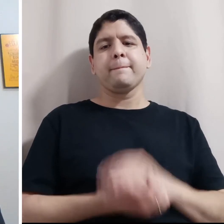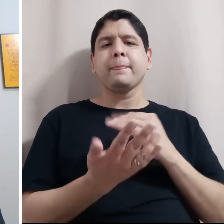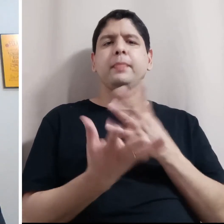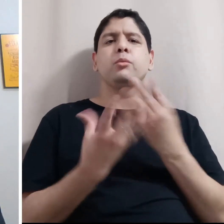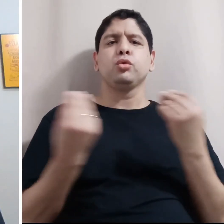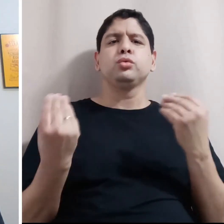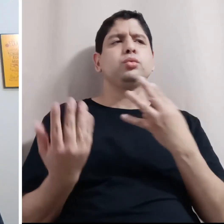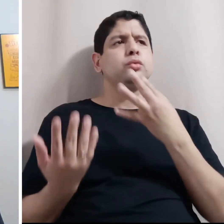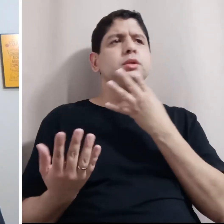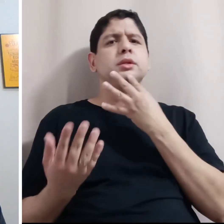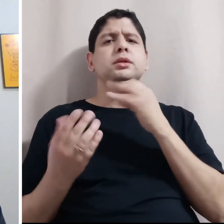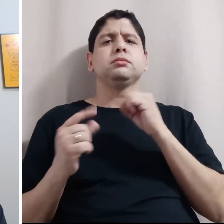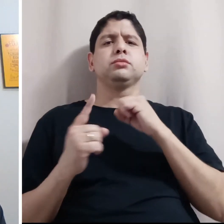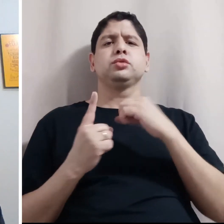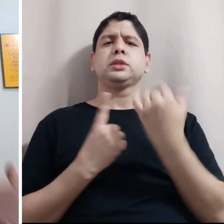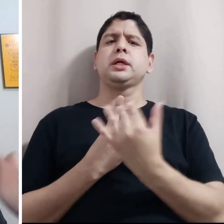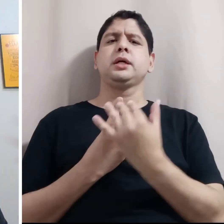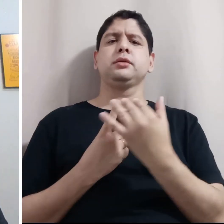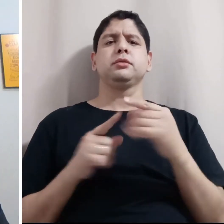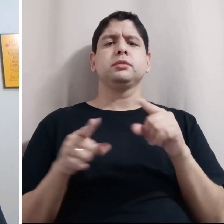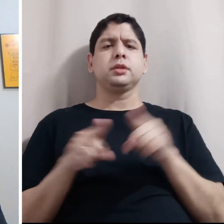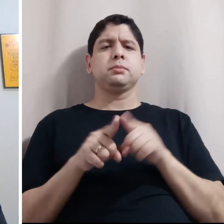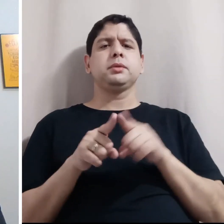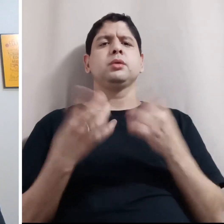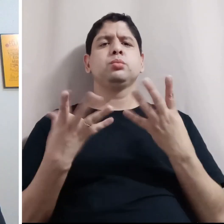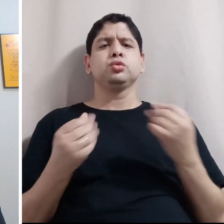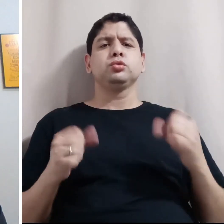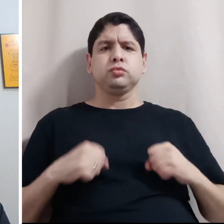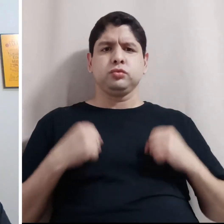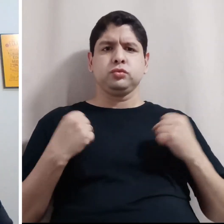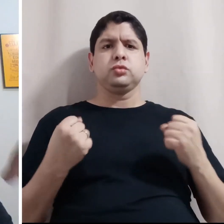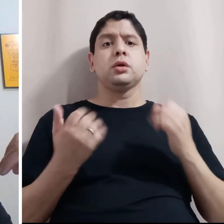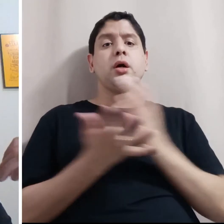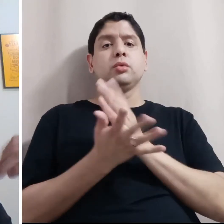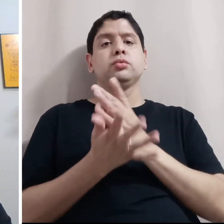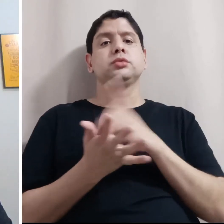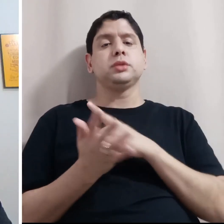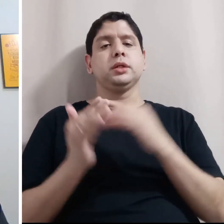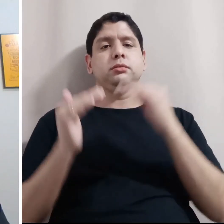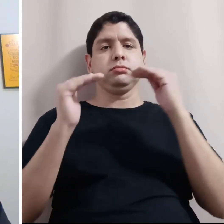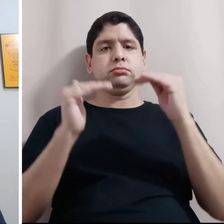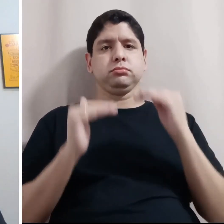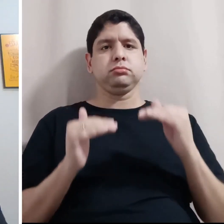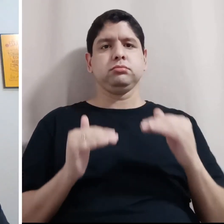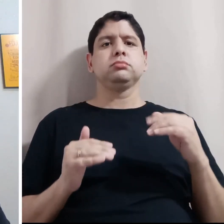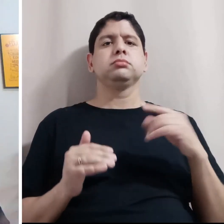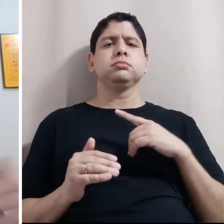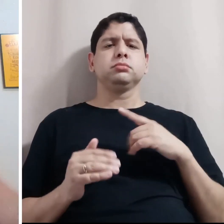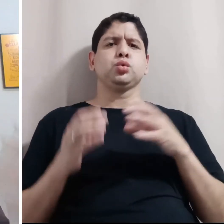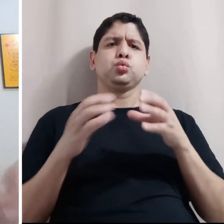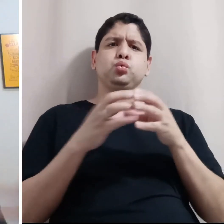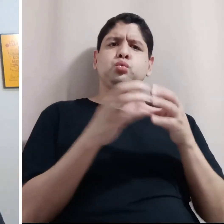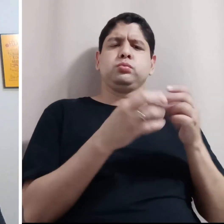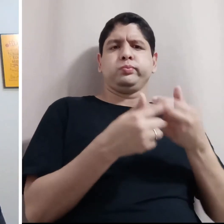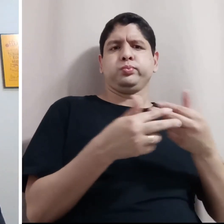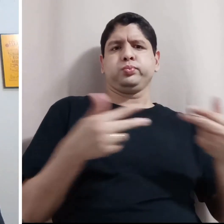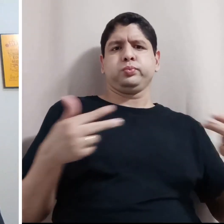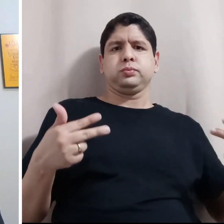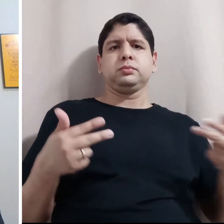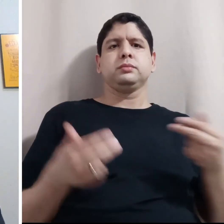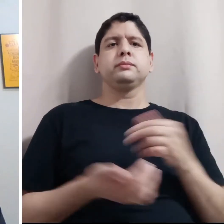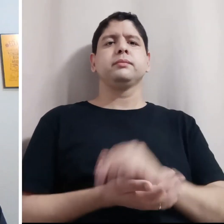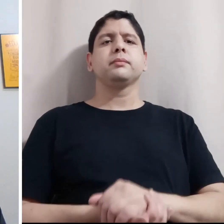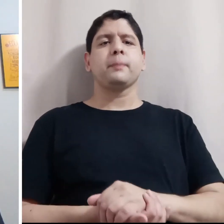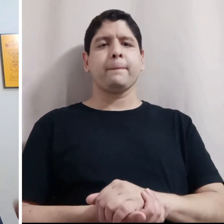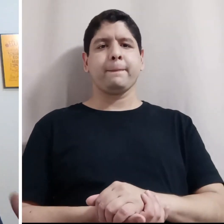né, em termos aí de conhecimento. A sociedade deles também é uma sociedade dividida, né, em vários